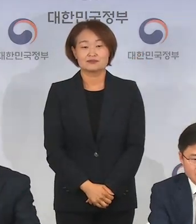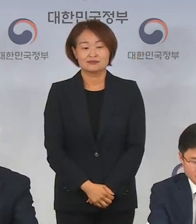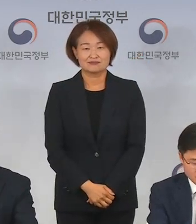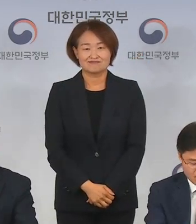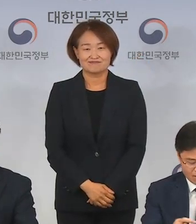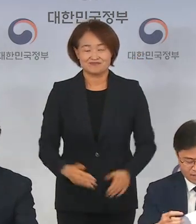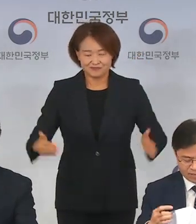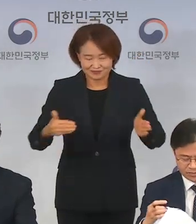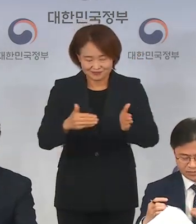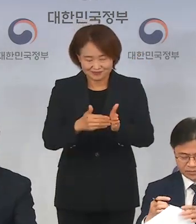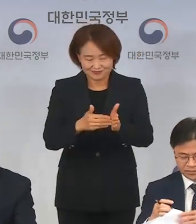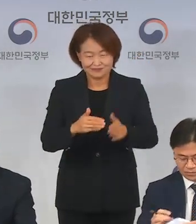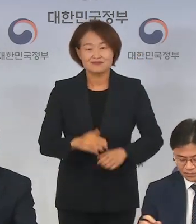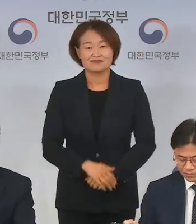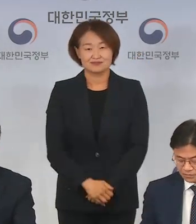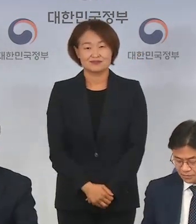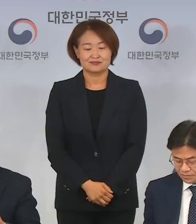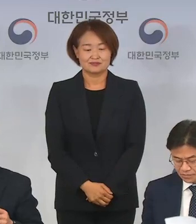네, 이상입니다.